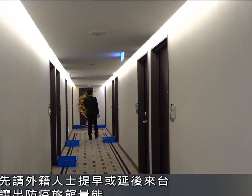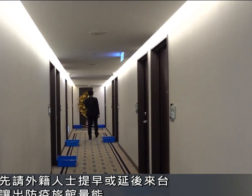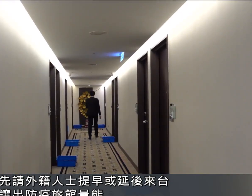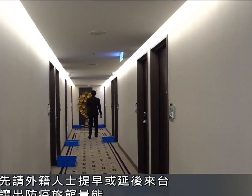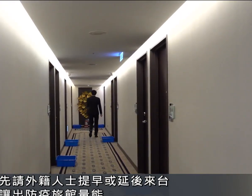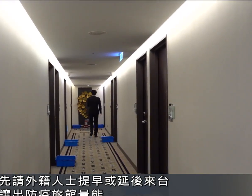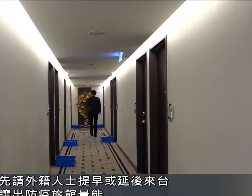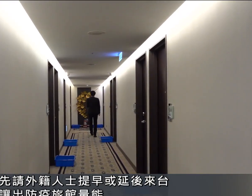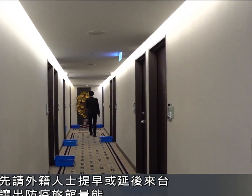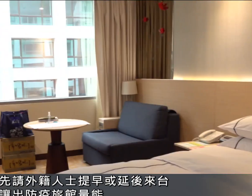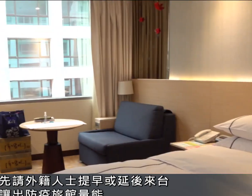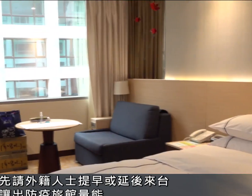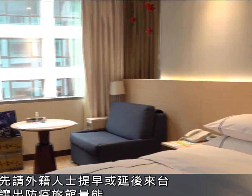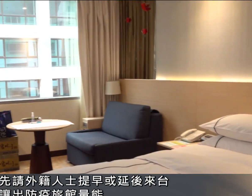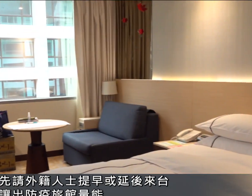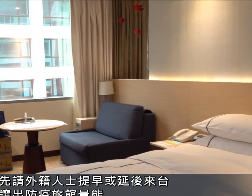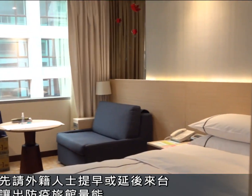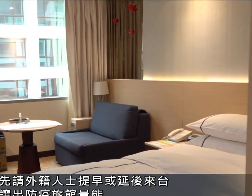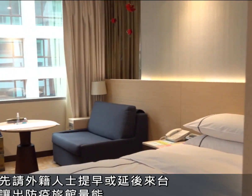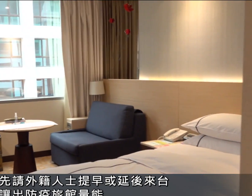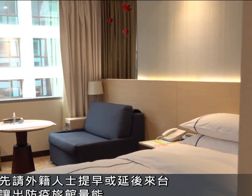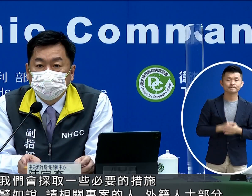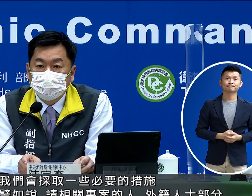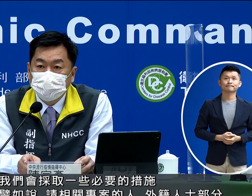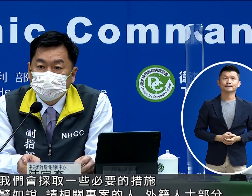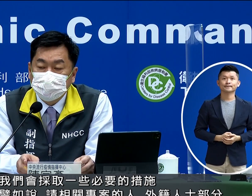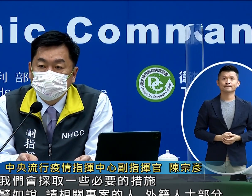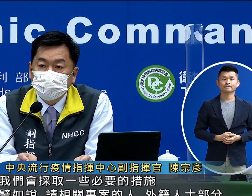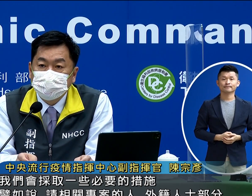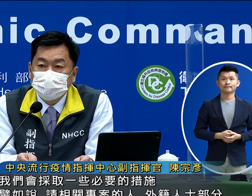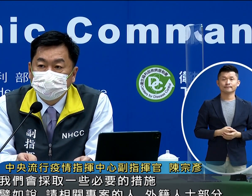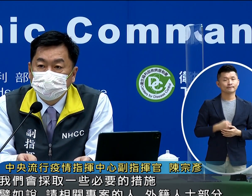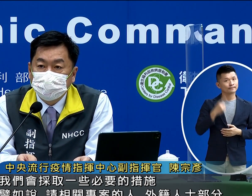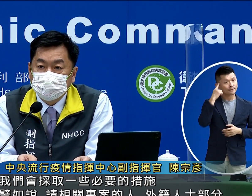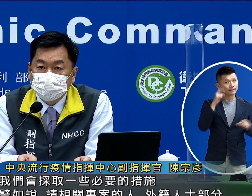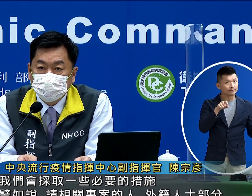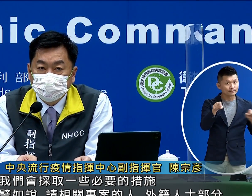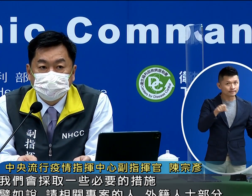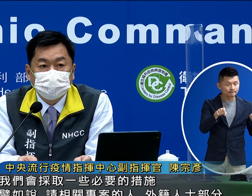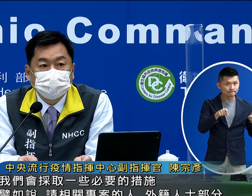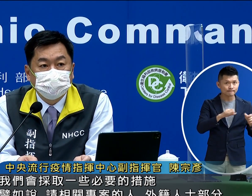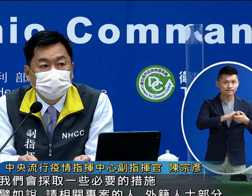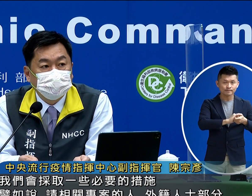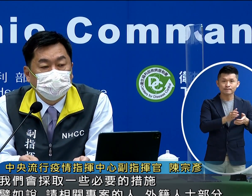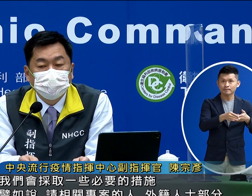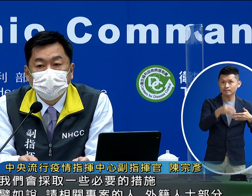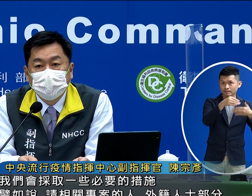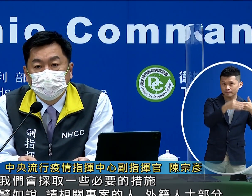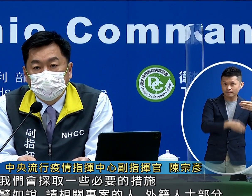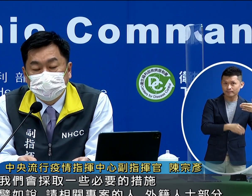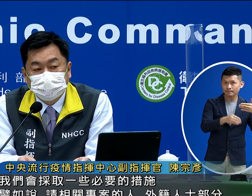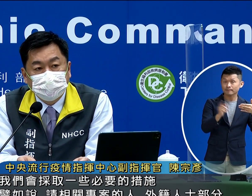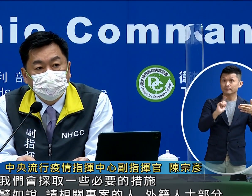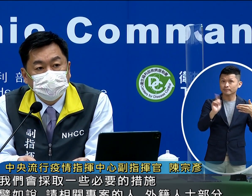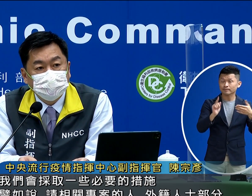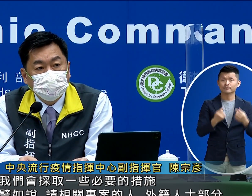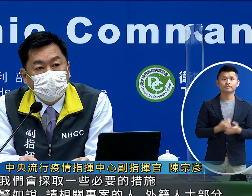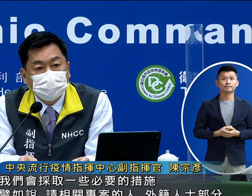延后来台，让出防疫旅馆量能。 我们会采取一些必要的措施，比如说，请相关专案